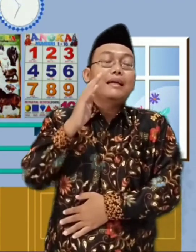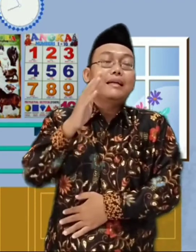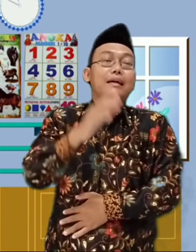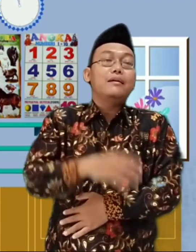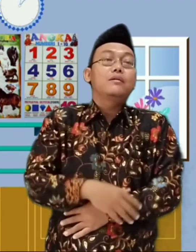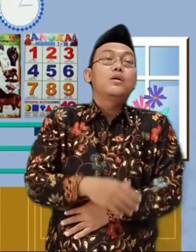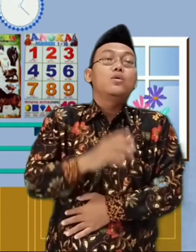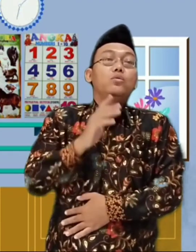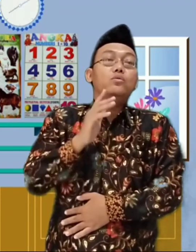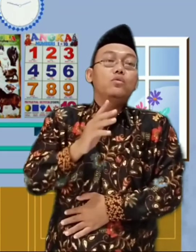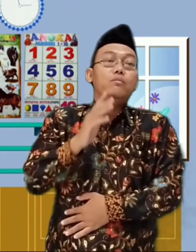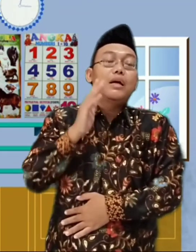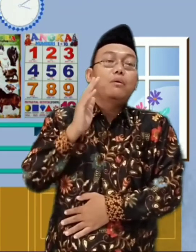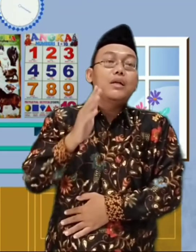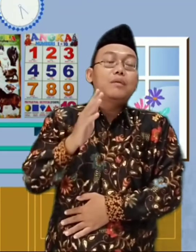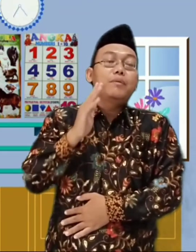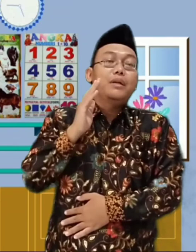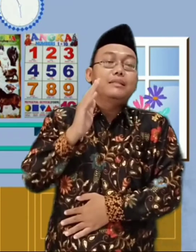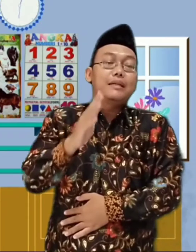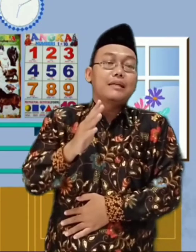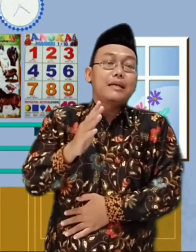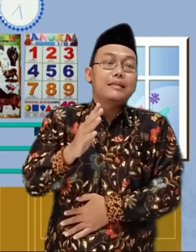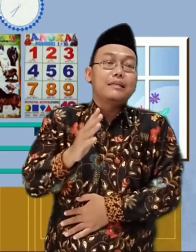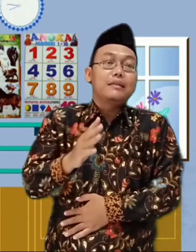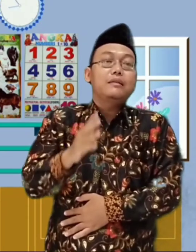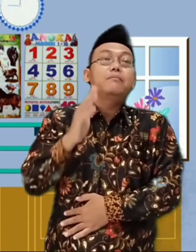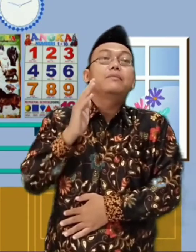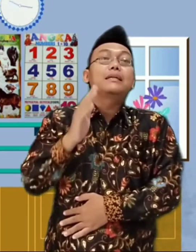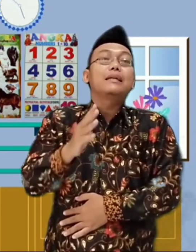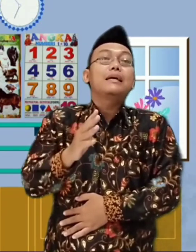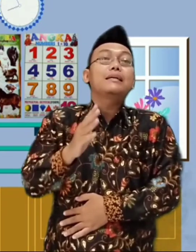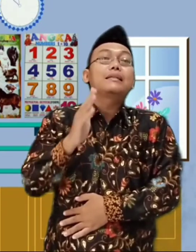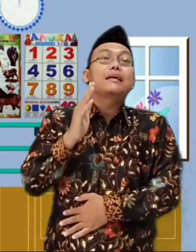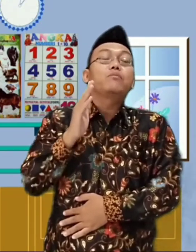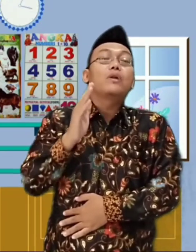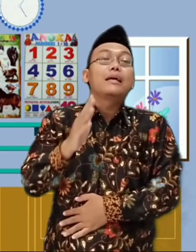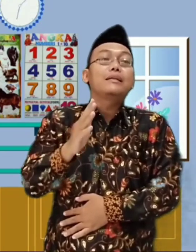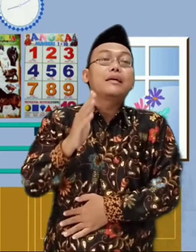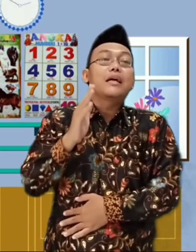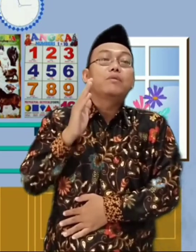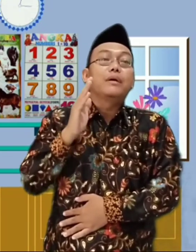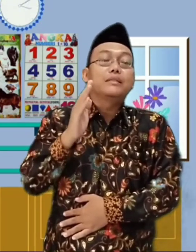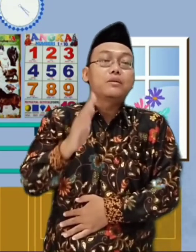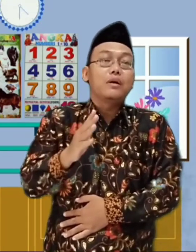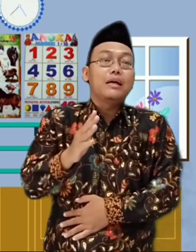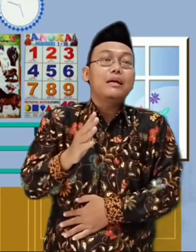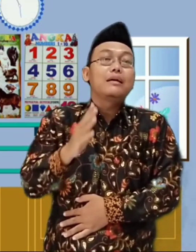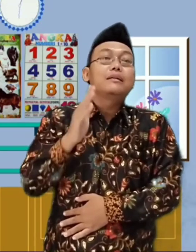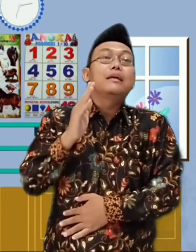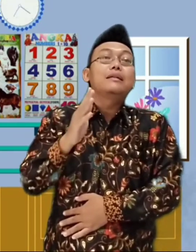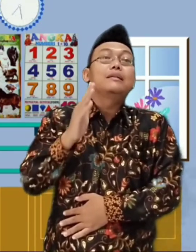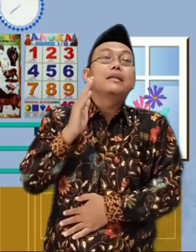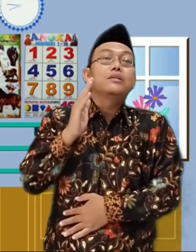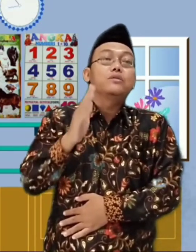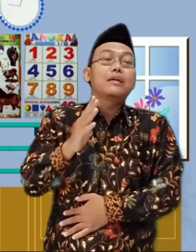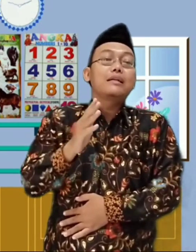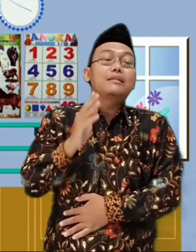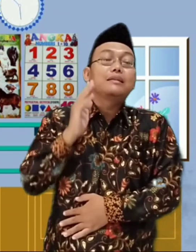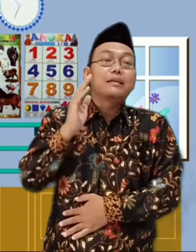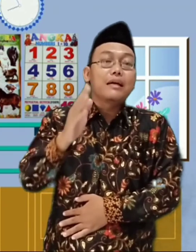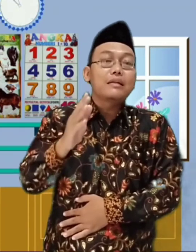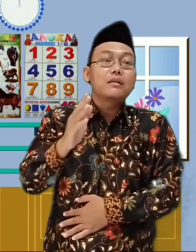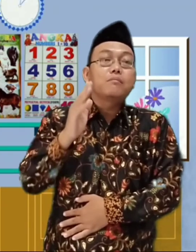Baiklah anak-anak, untuk mengawali pembelajaran kali ini, marilah kita mulai dengan membaca doa dan